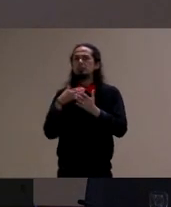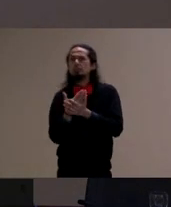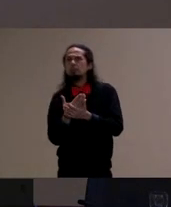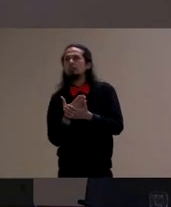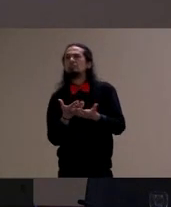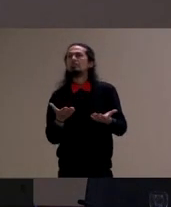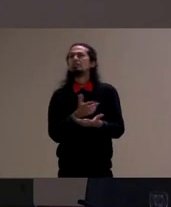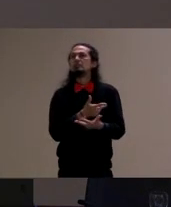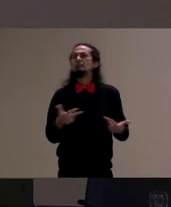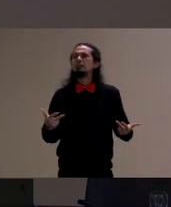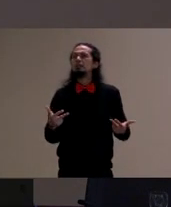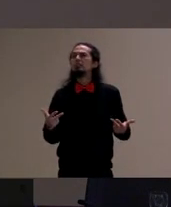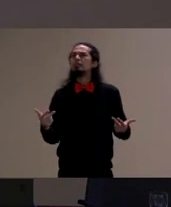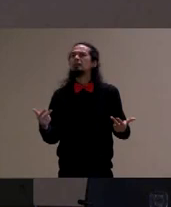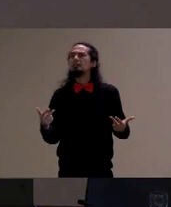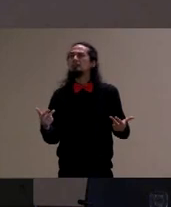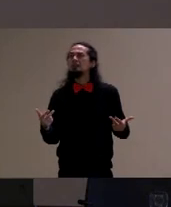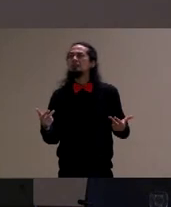normatividade